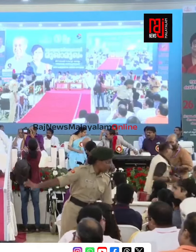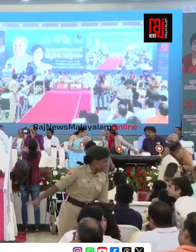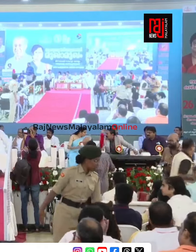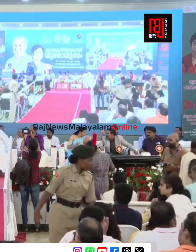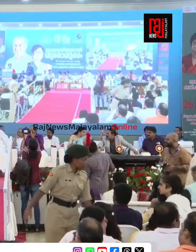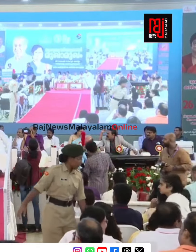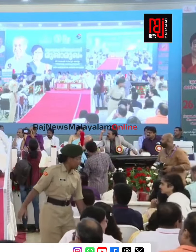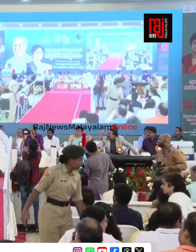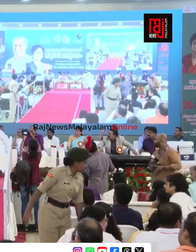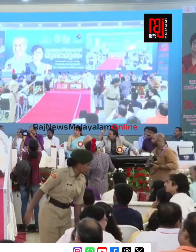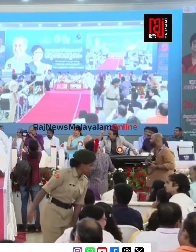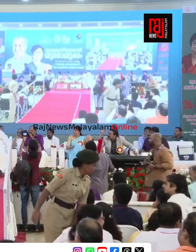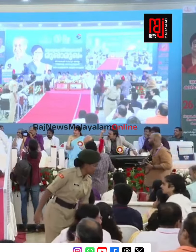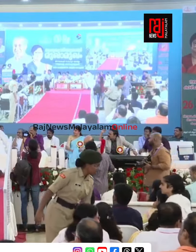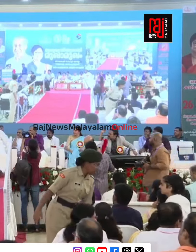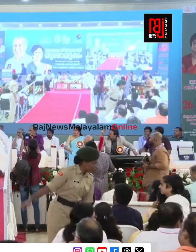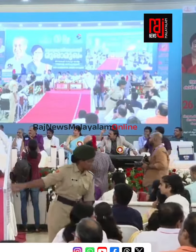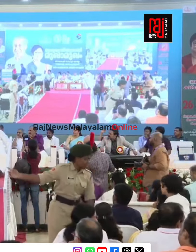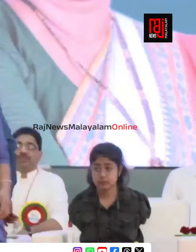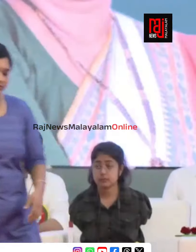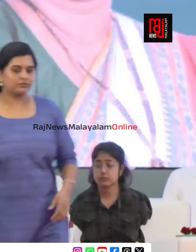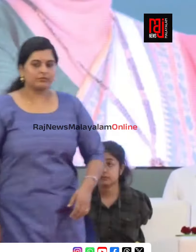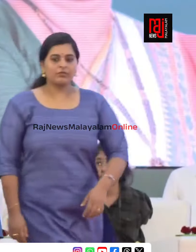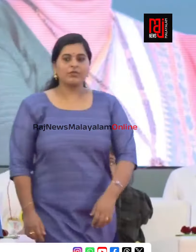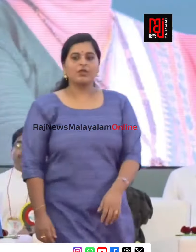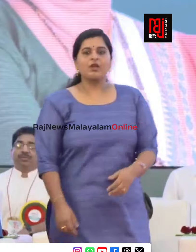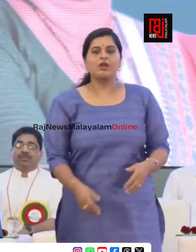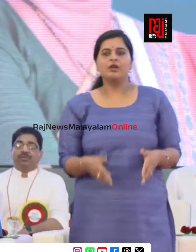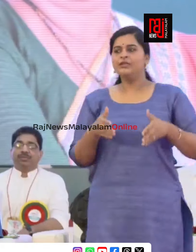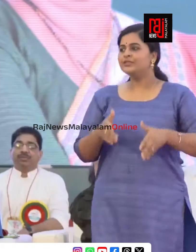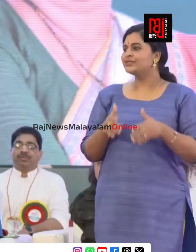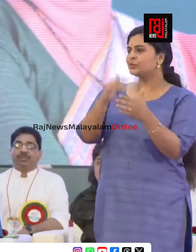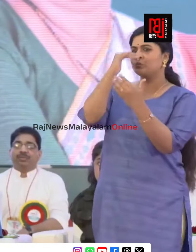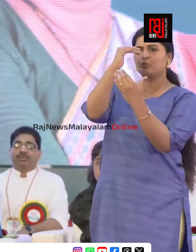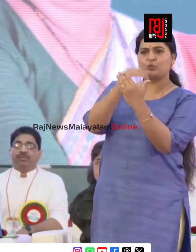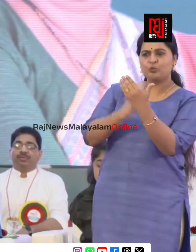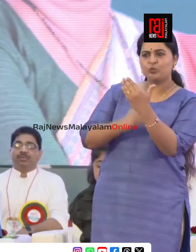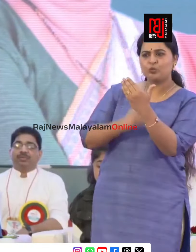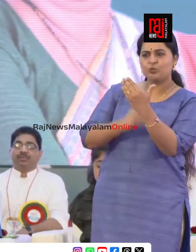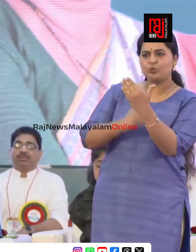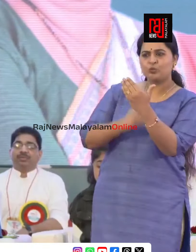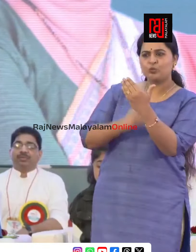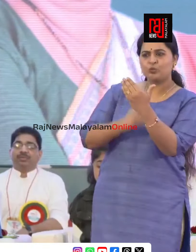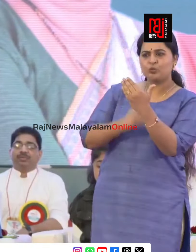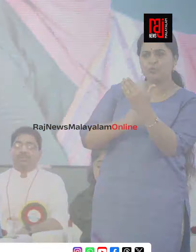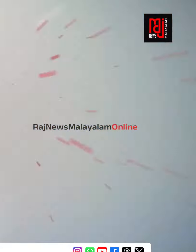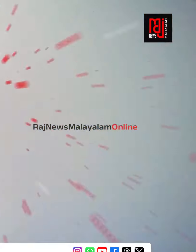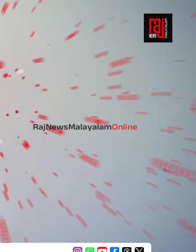മുഖാമുഖം പരിപാടിയിൽ പങ്കെടുത്ത് ചോദ്യമുന്നയിക്കുന്ന